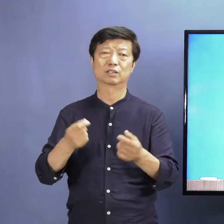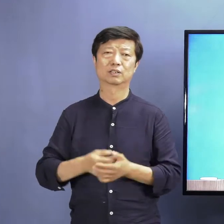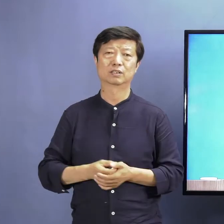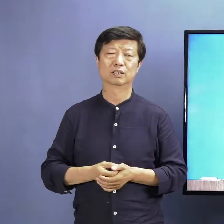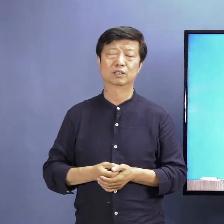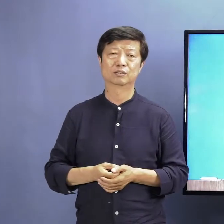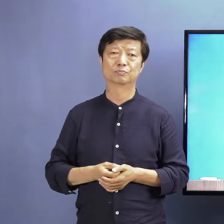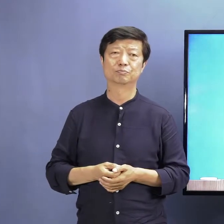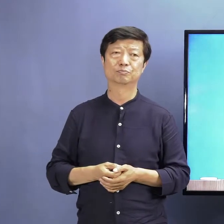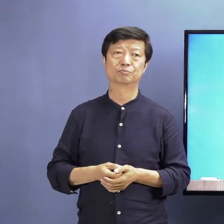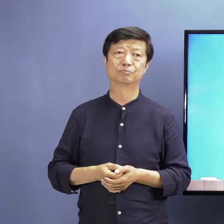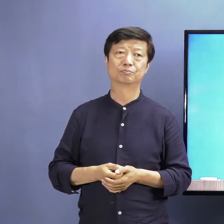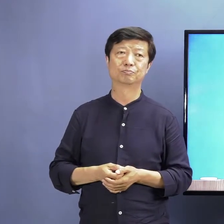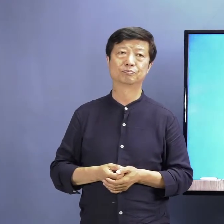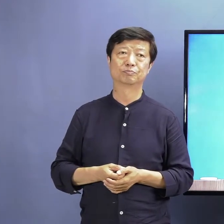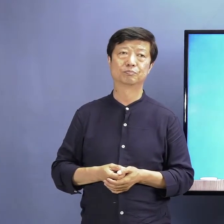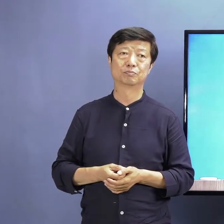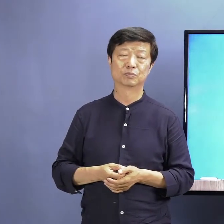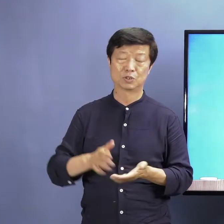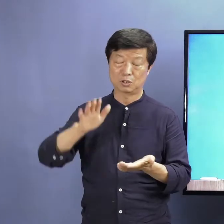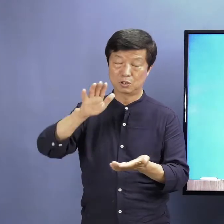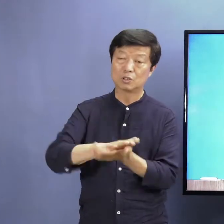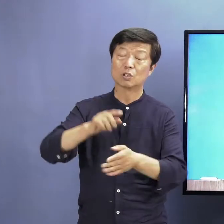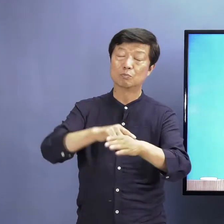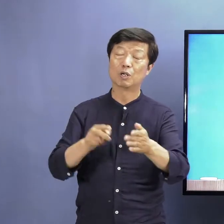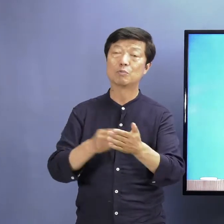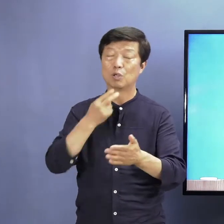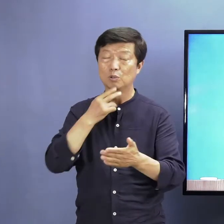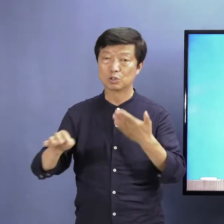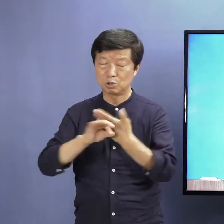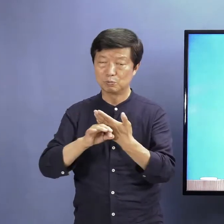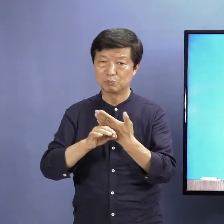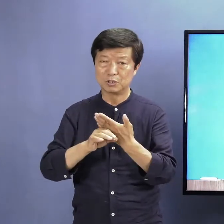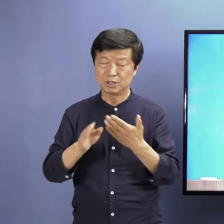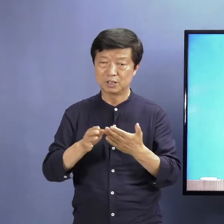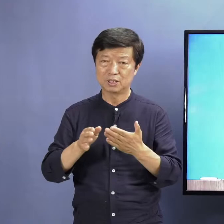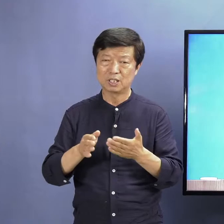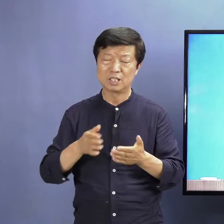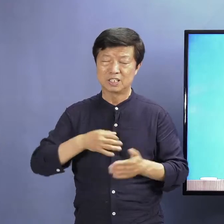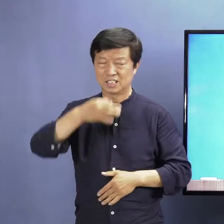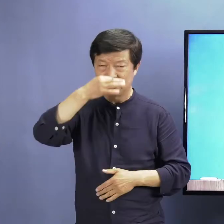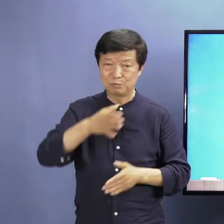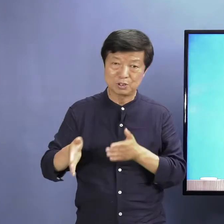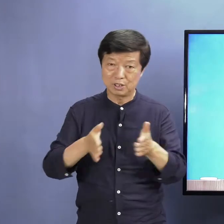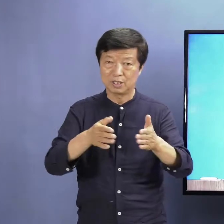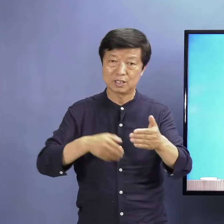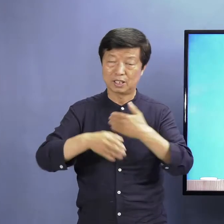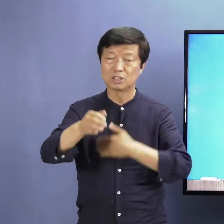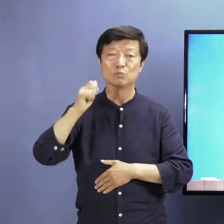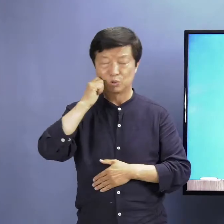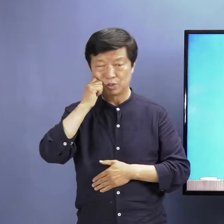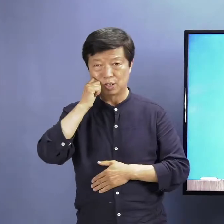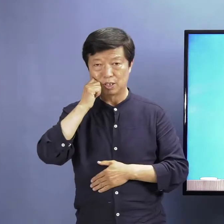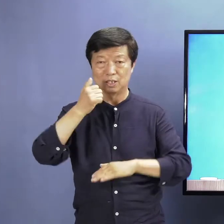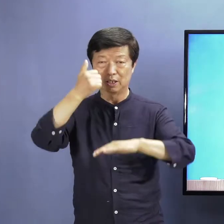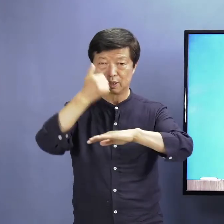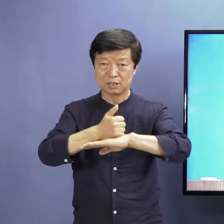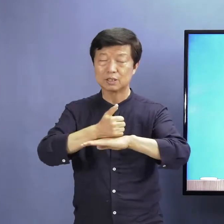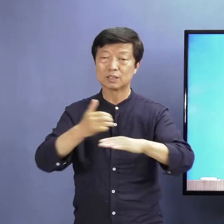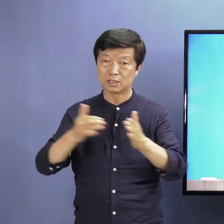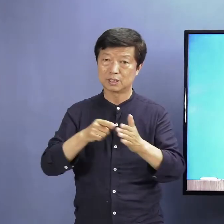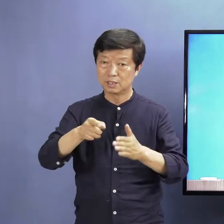미안하지만 열정이 없으면 좁은 길을 절대로 걸을 수가 없습니다. 끝까지 그 길을 갈 수가 없는